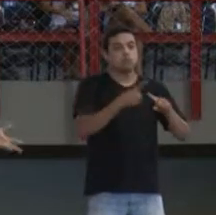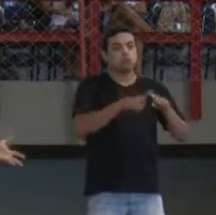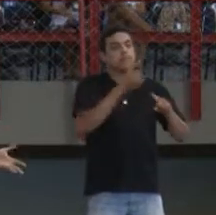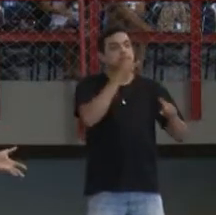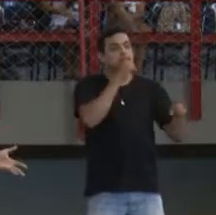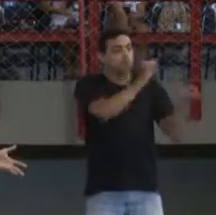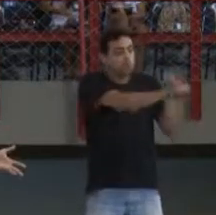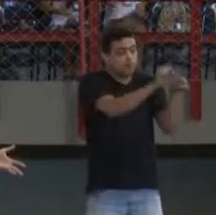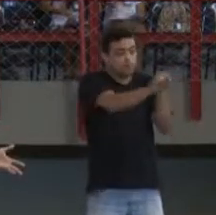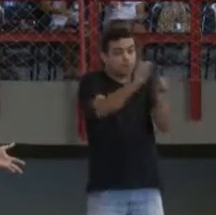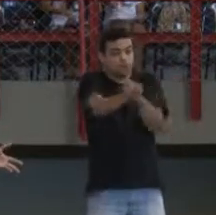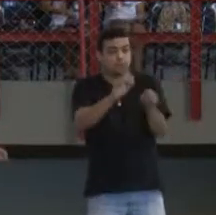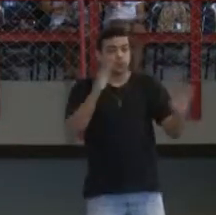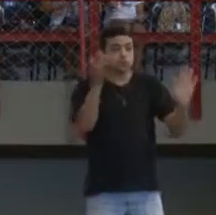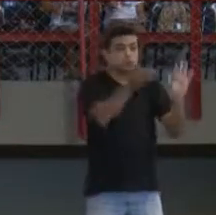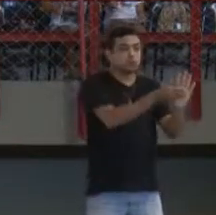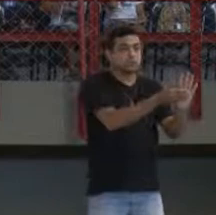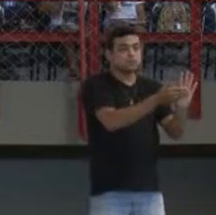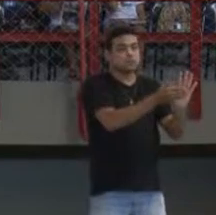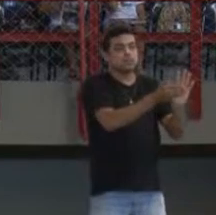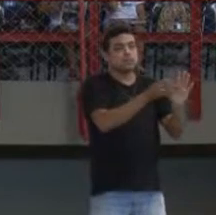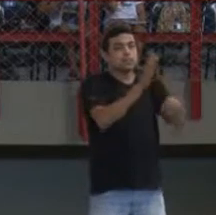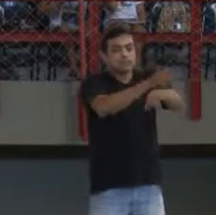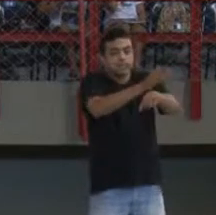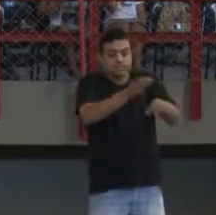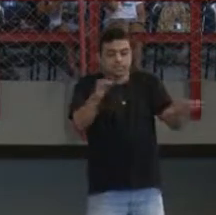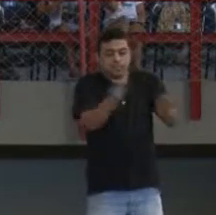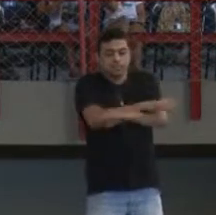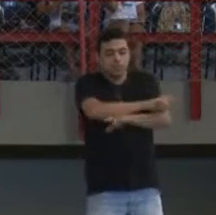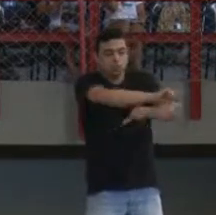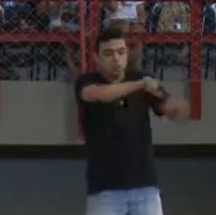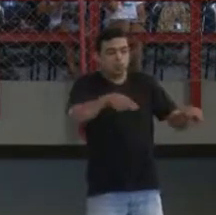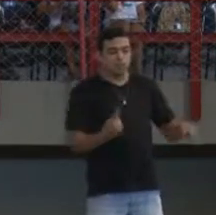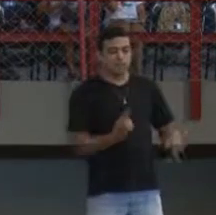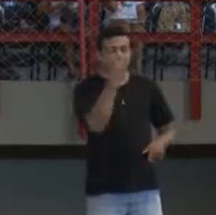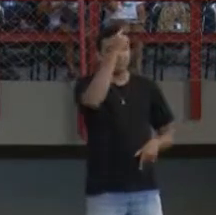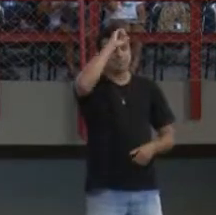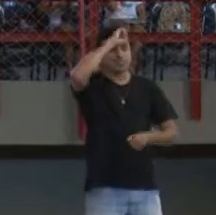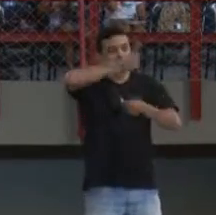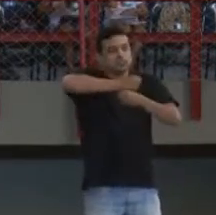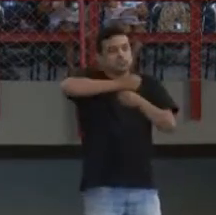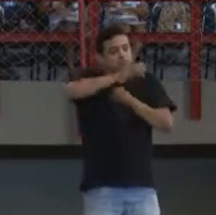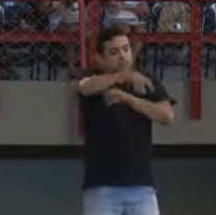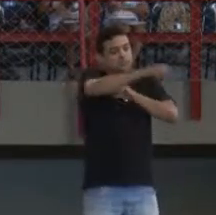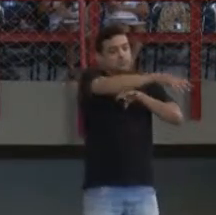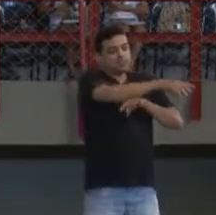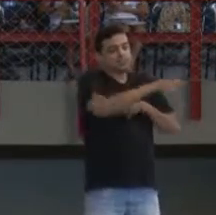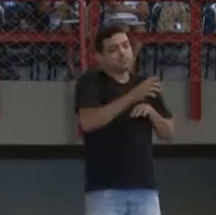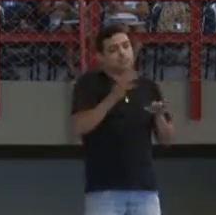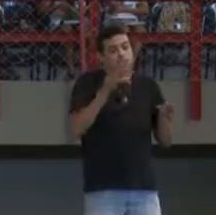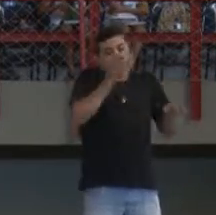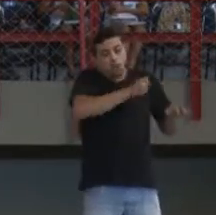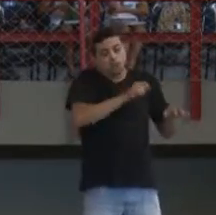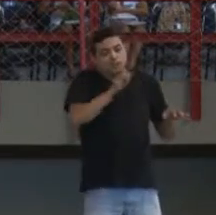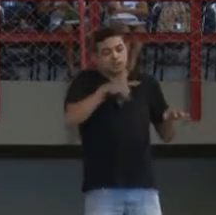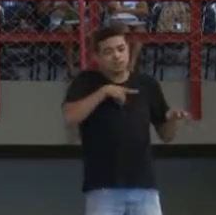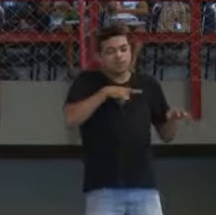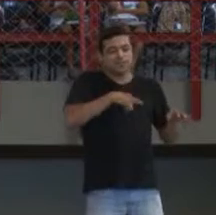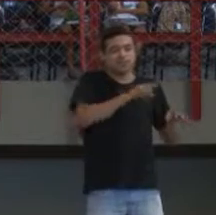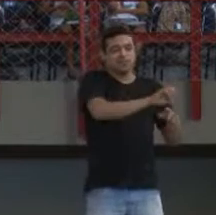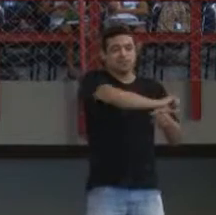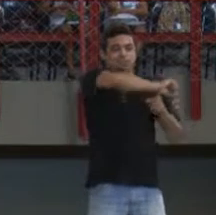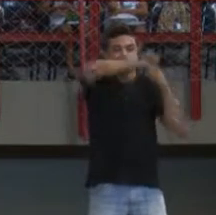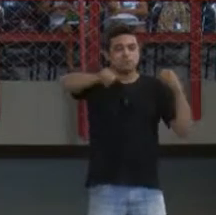matar todo mundo, quando terminar o treinamento, tem ninguém, só o mestre. Tá certo? E olhe lá, né? Se não tiver um discípulo que